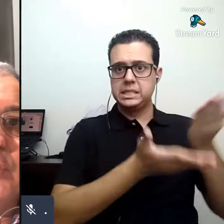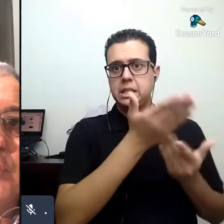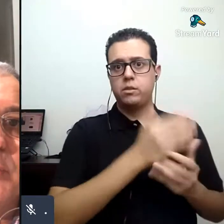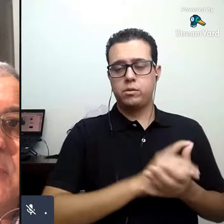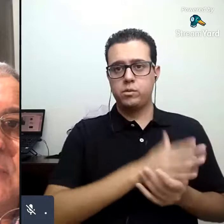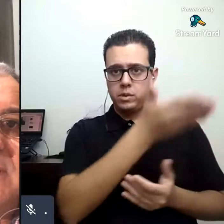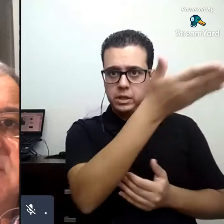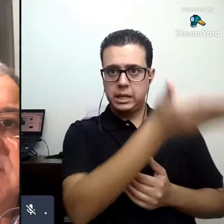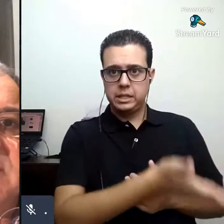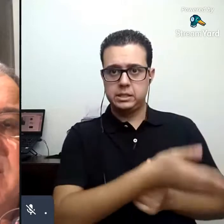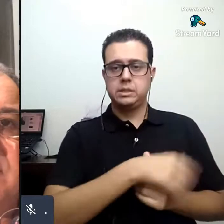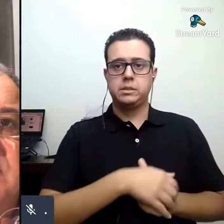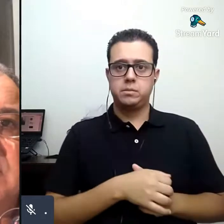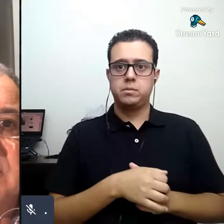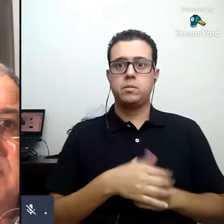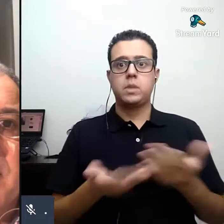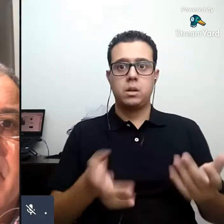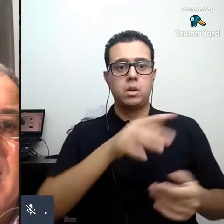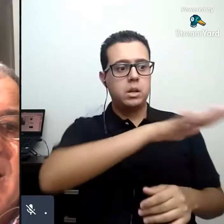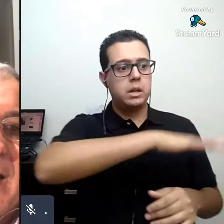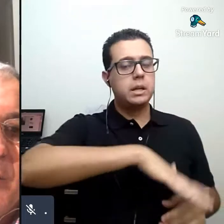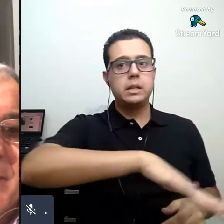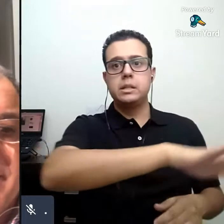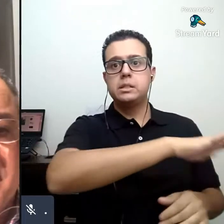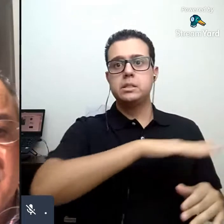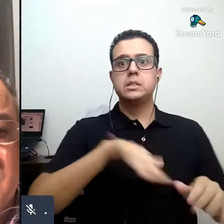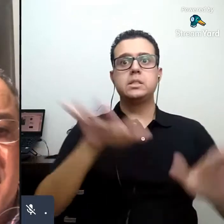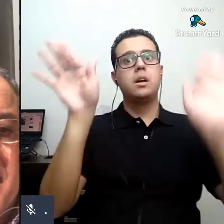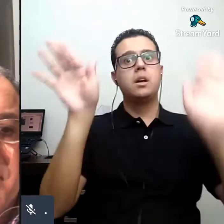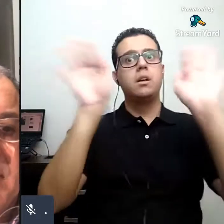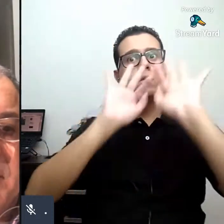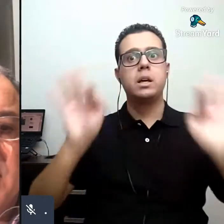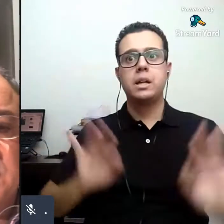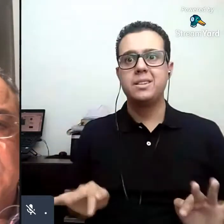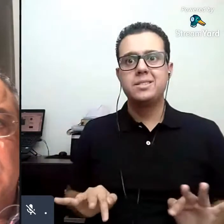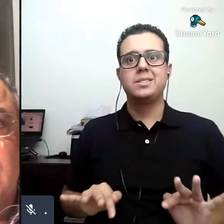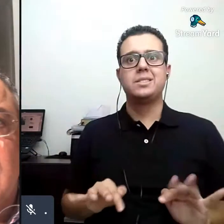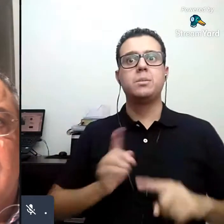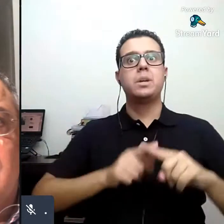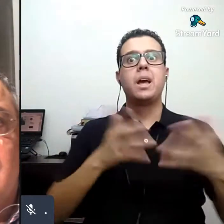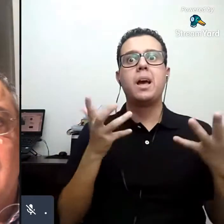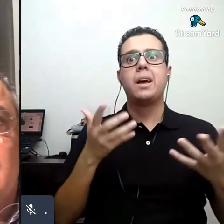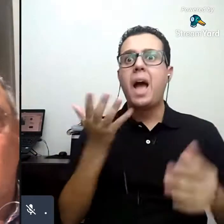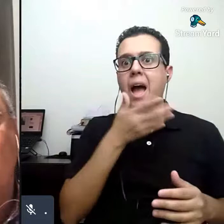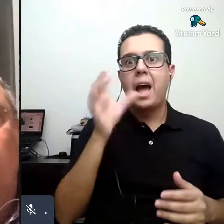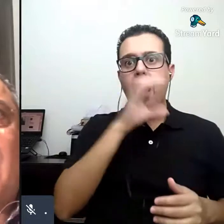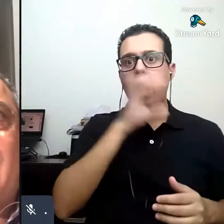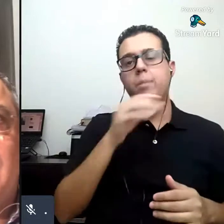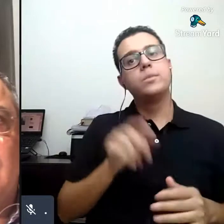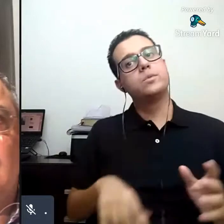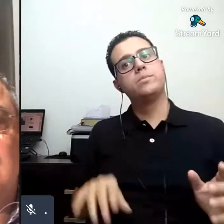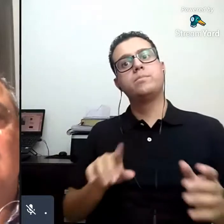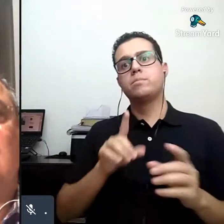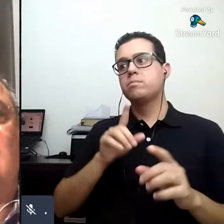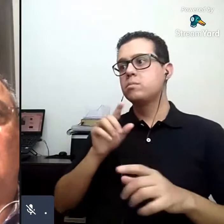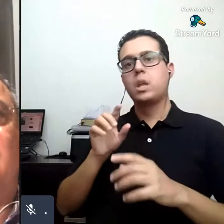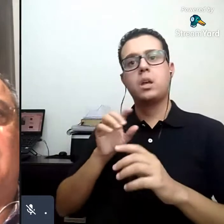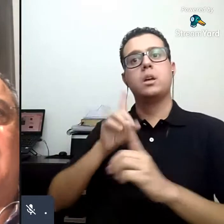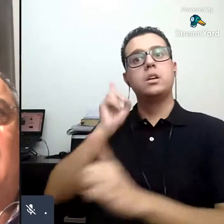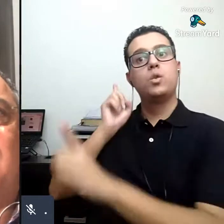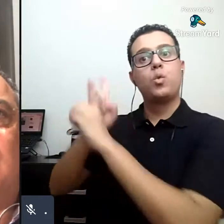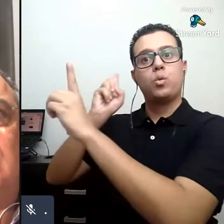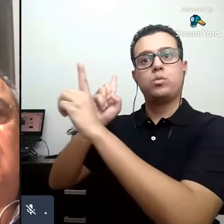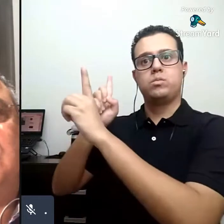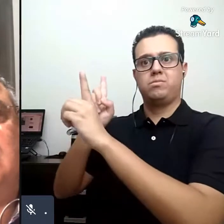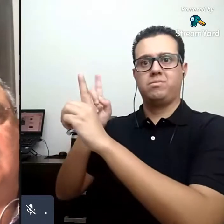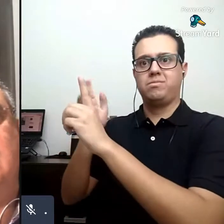um júbilo desses servos ao quererem rapidamente encontrarem com seu Senhor para